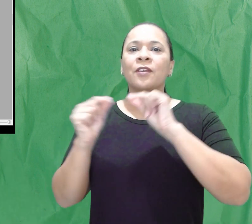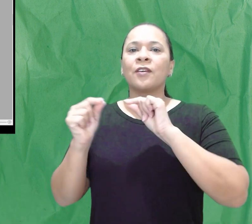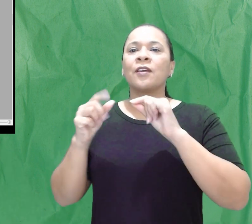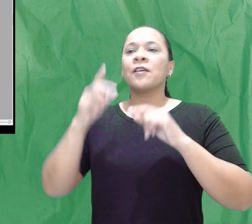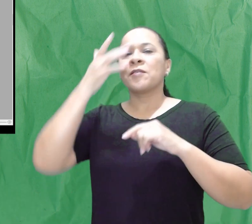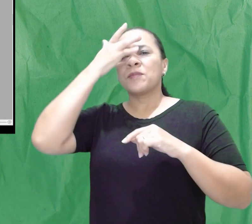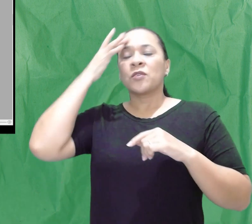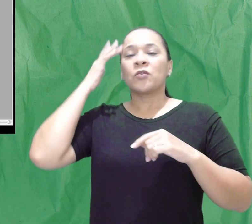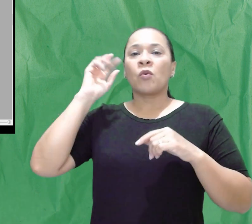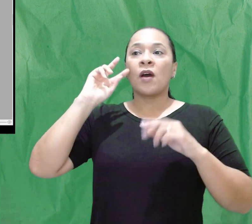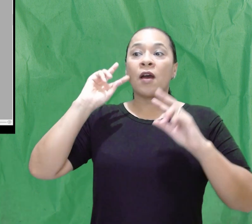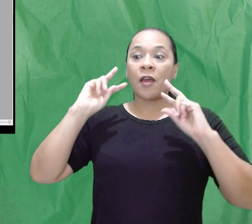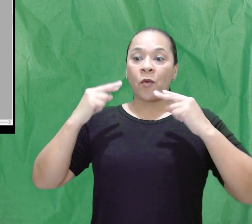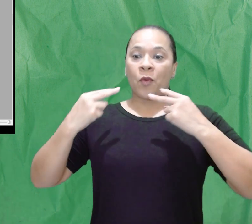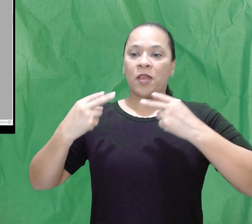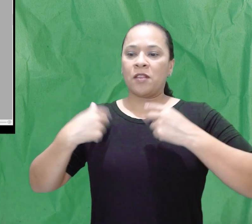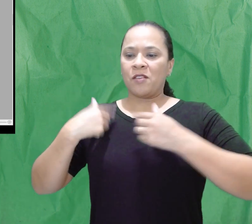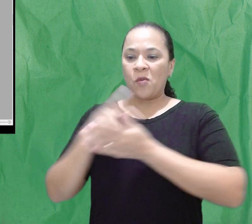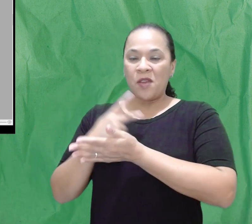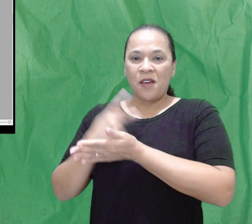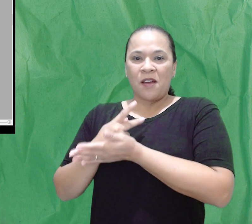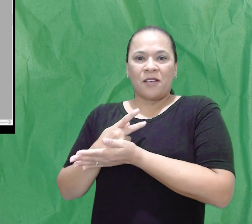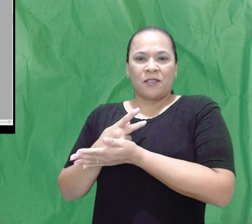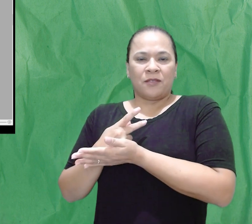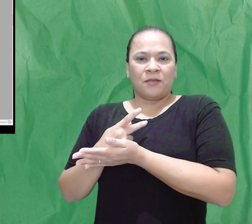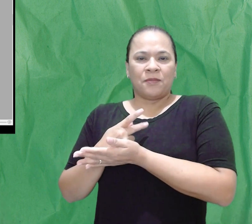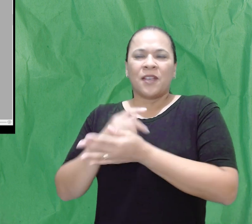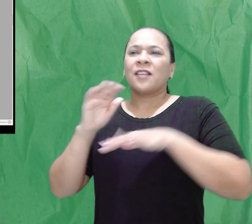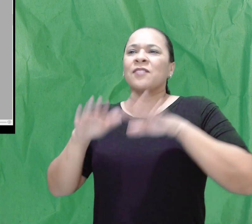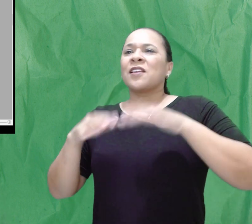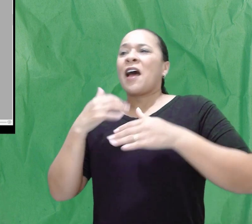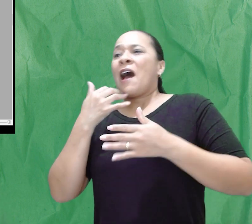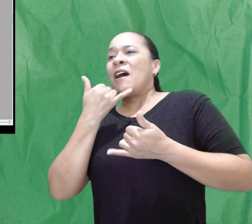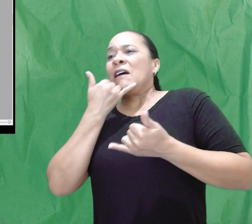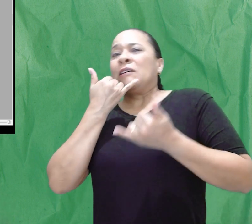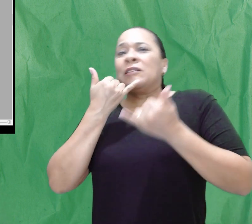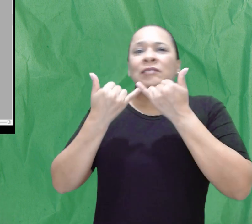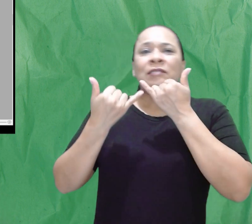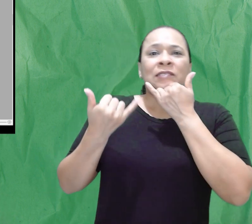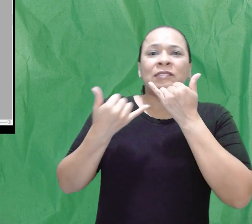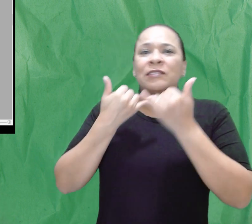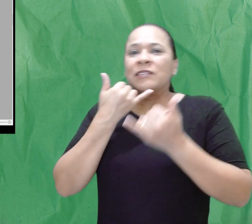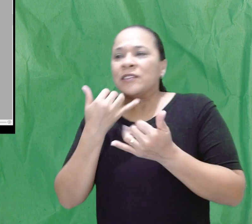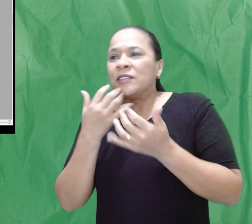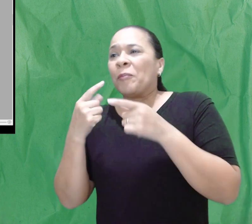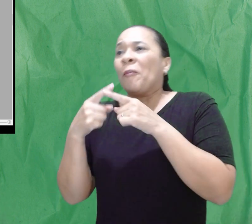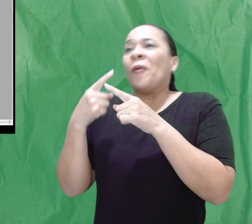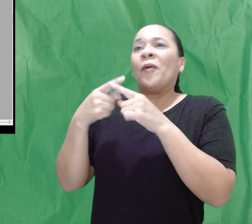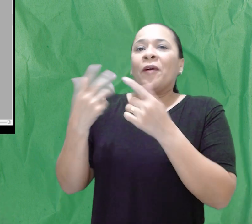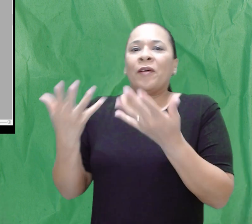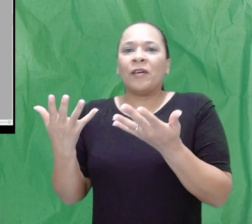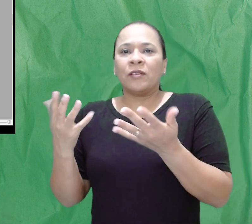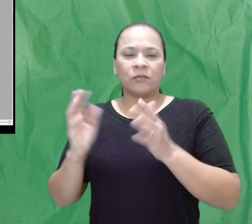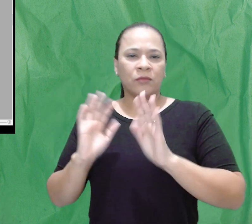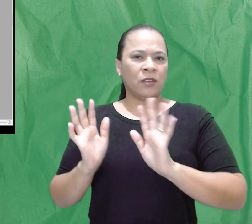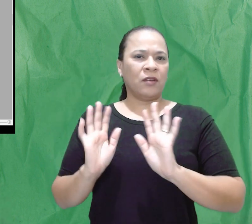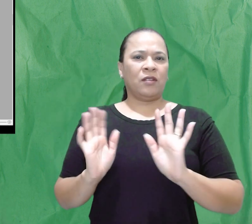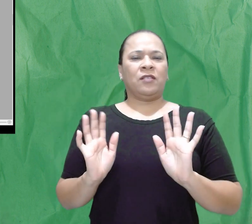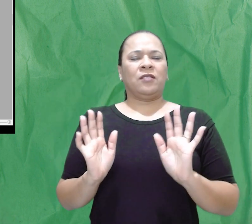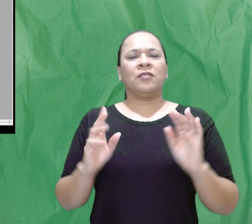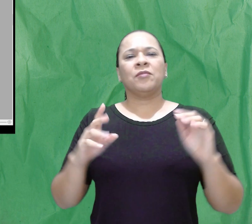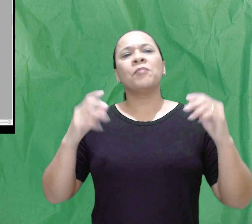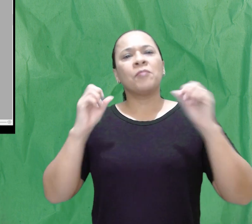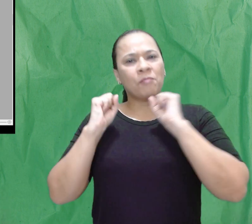não deve ficar arrumando desculpas, tentando justificar. A gente pode explicar